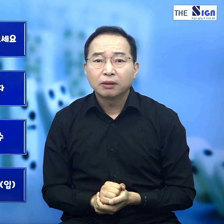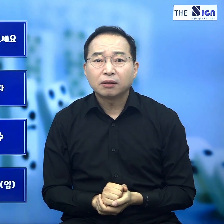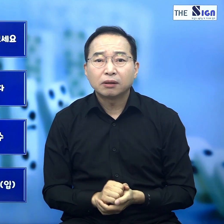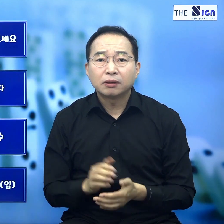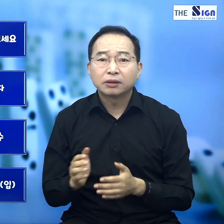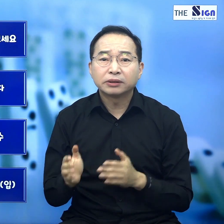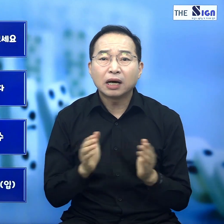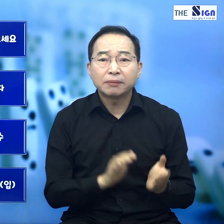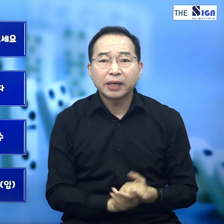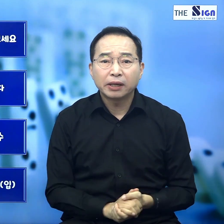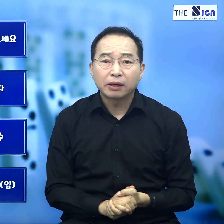그 다음에